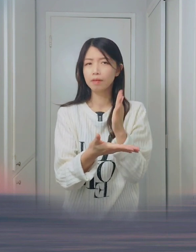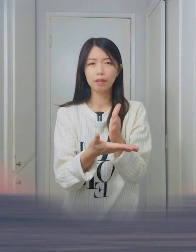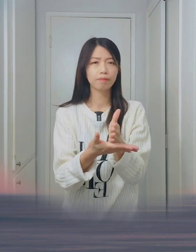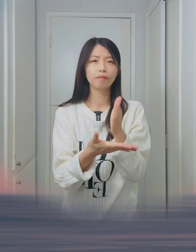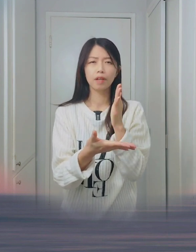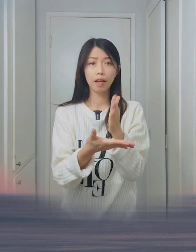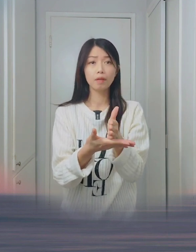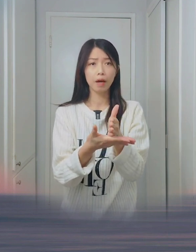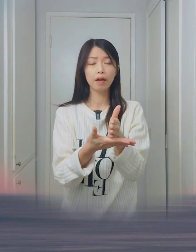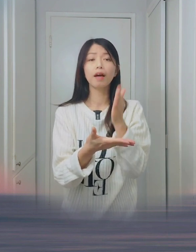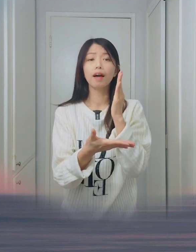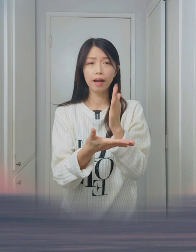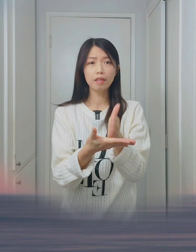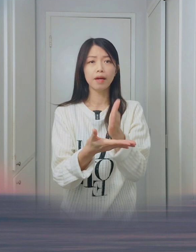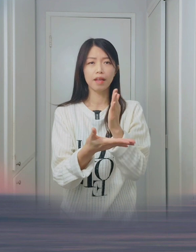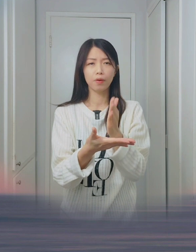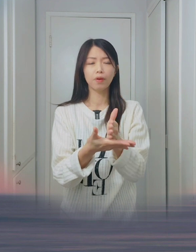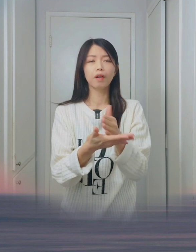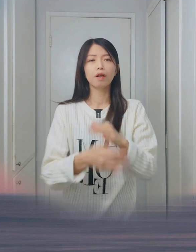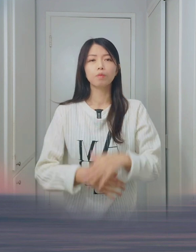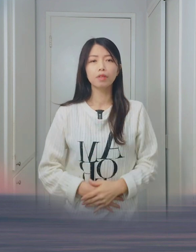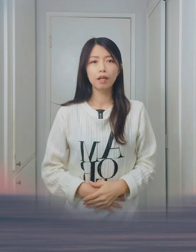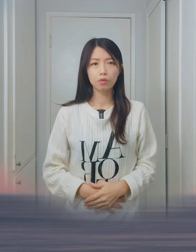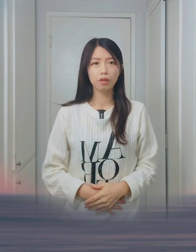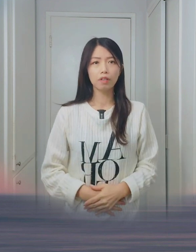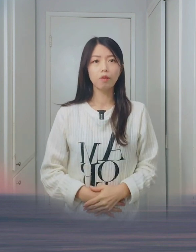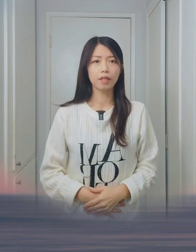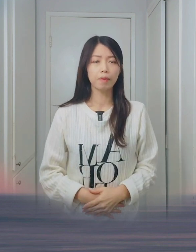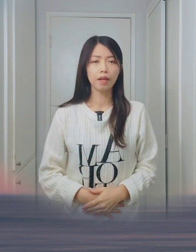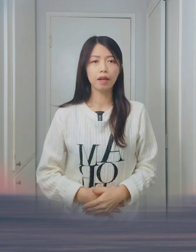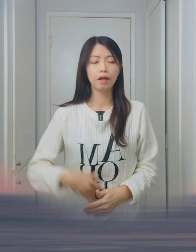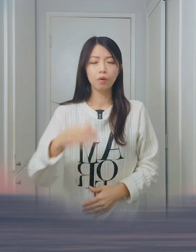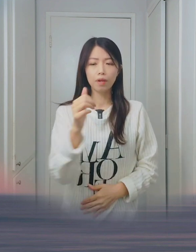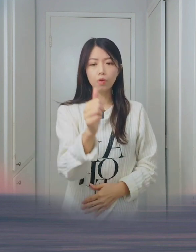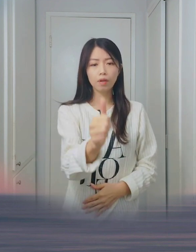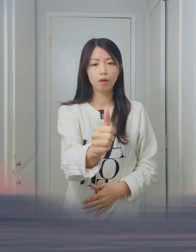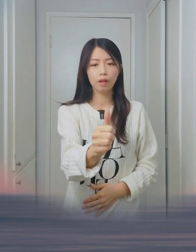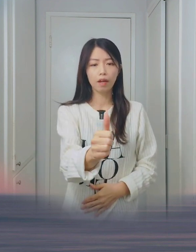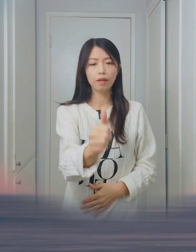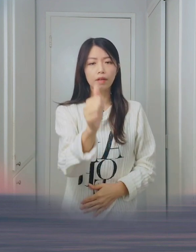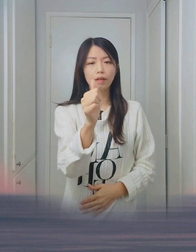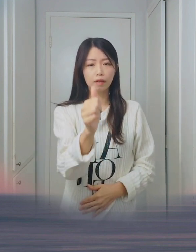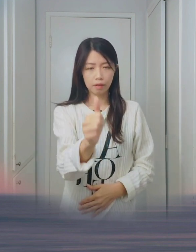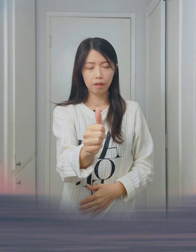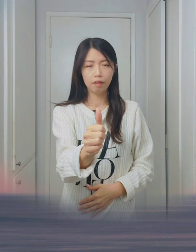됩니다. 하지마. 하지 마세요. 부탁 수어는요. 마지막에 왼손은